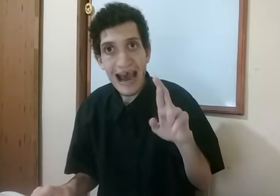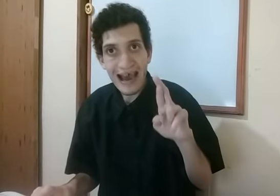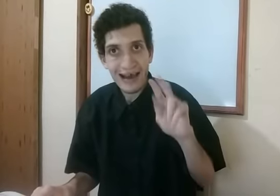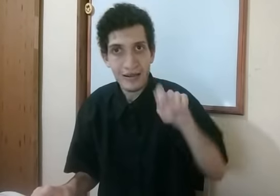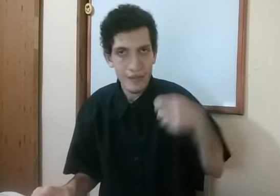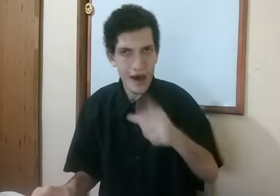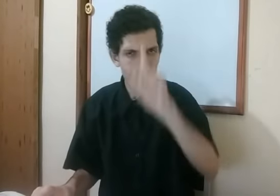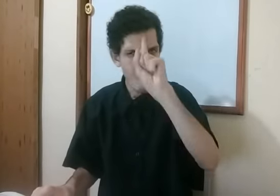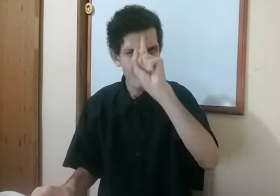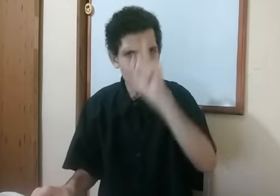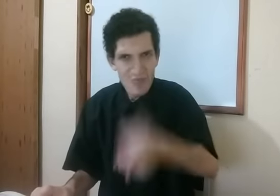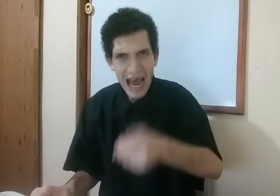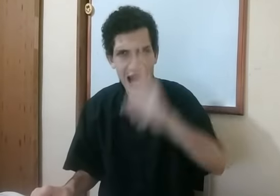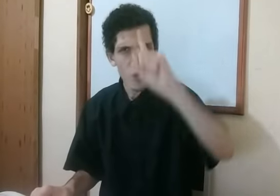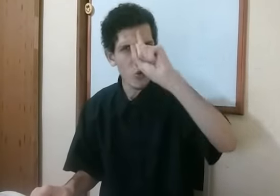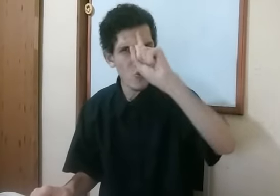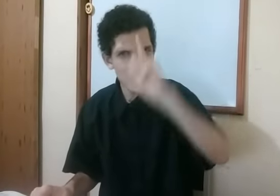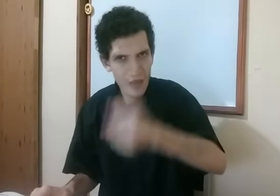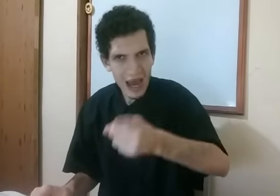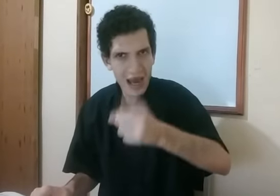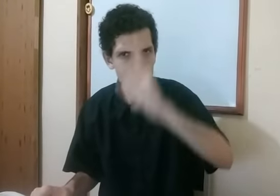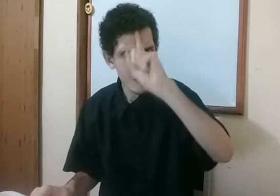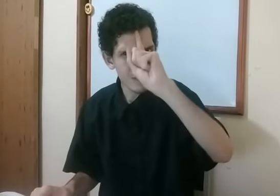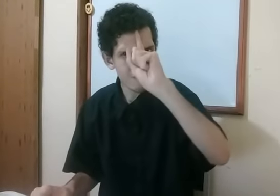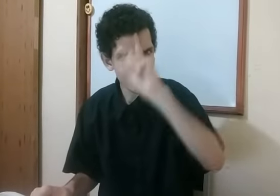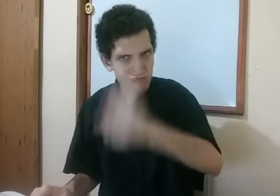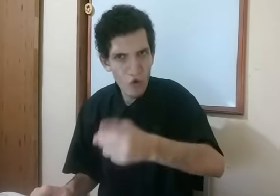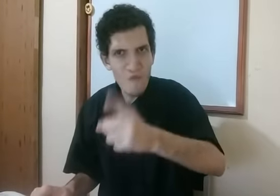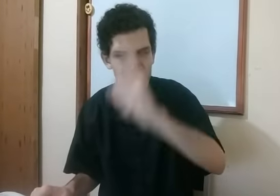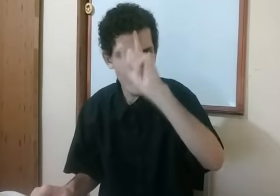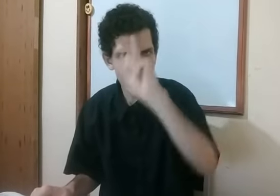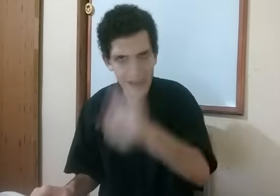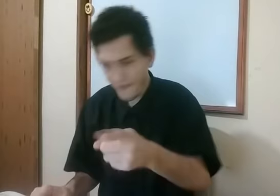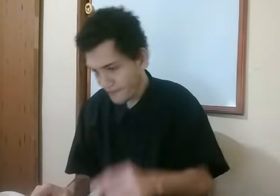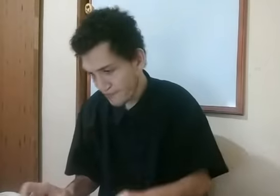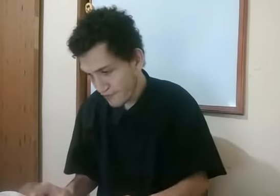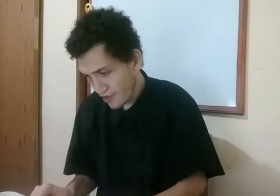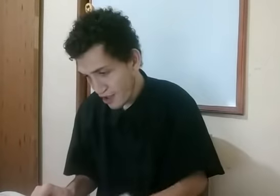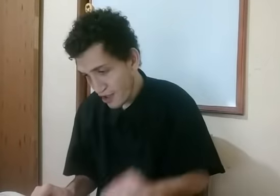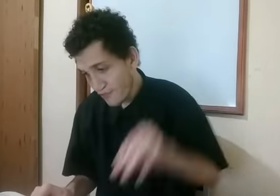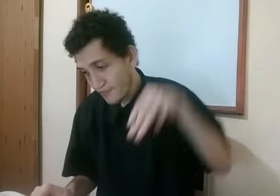Mandar. Sinal mandar. Governar, né? Governar.